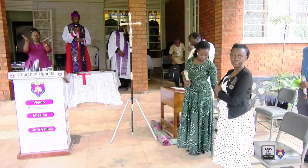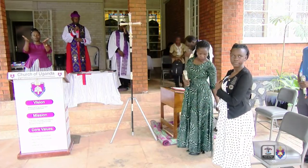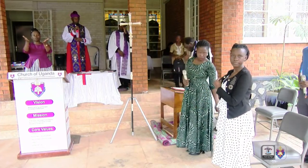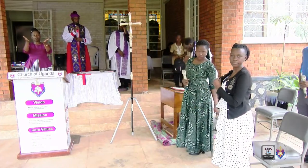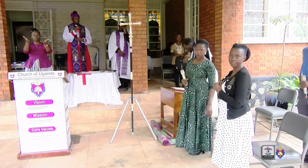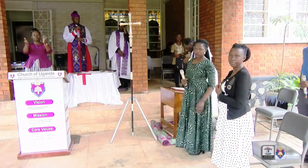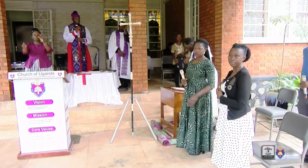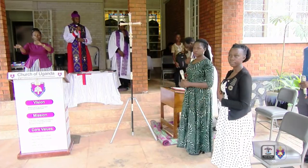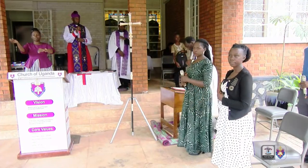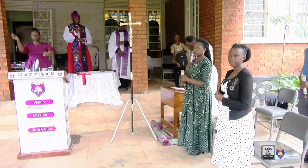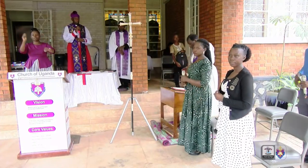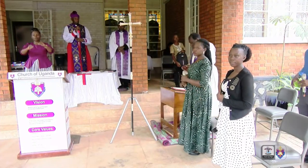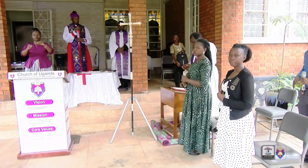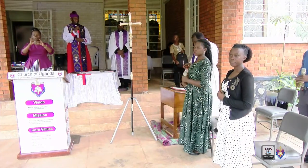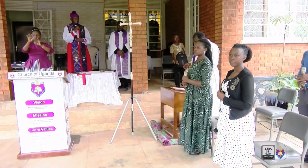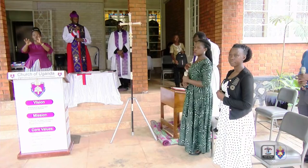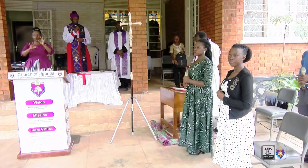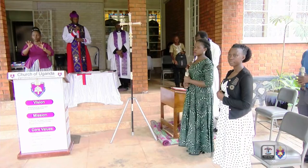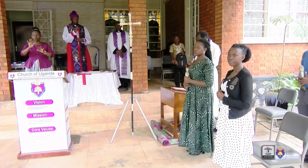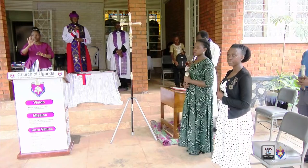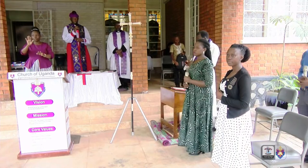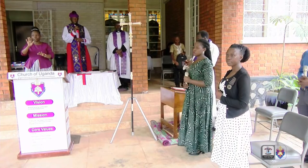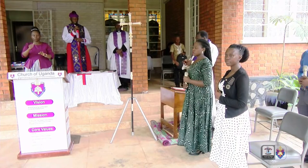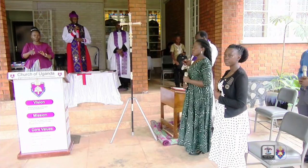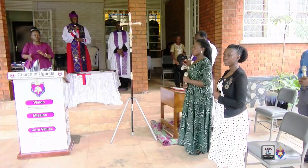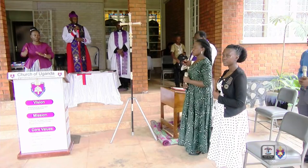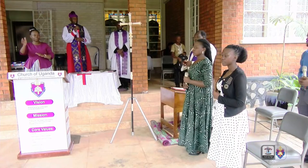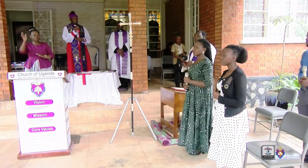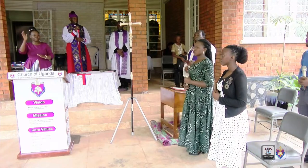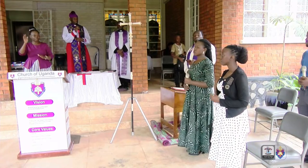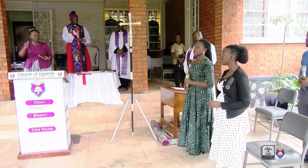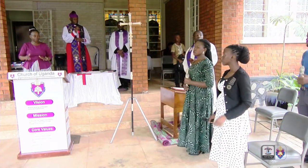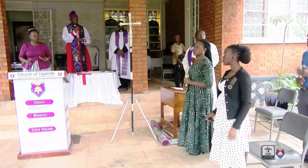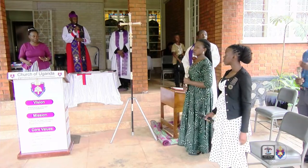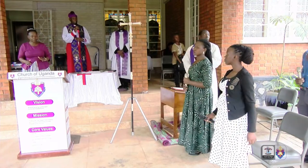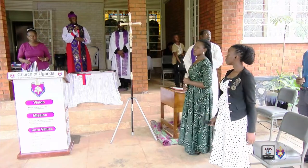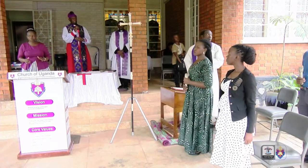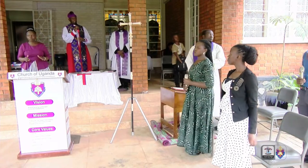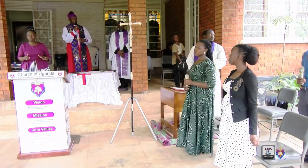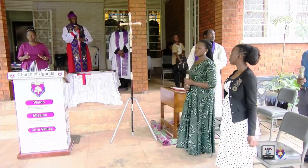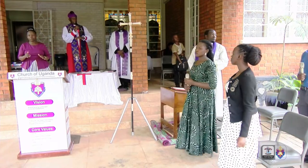waayo ekirabo kyo eri Katonda teera